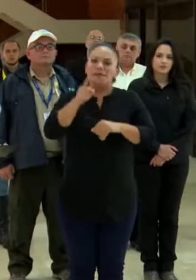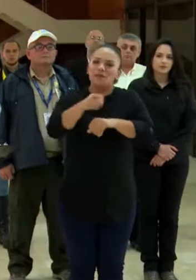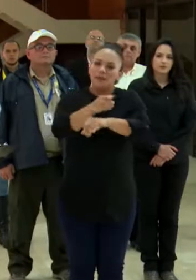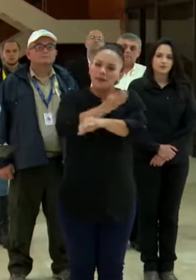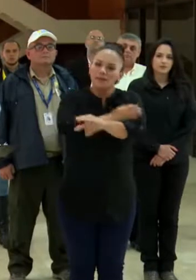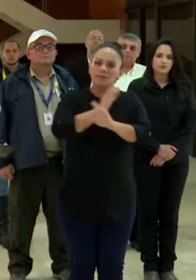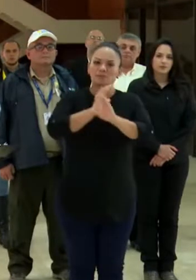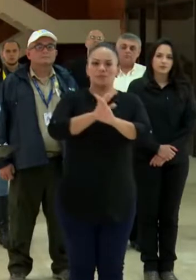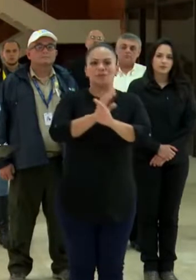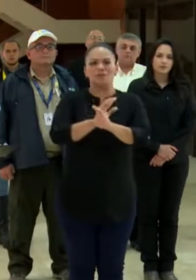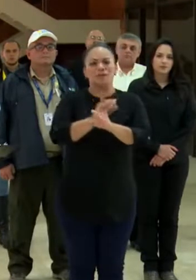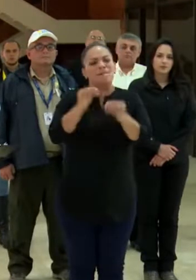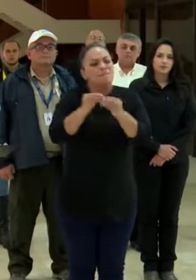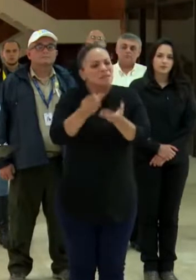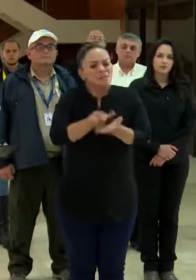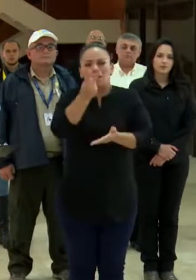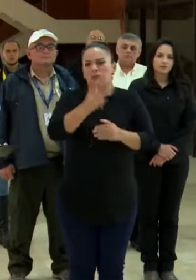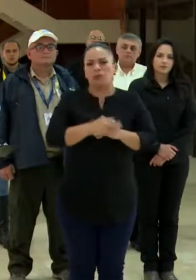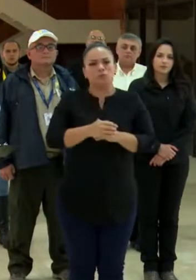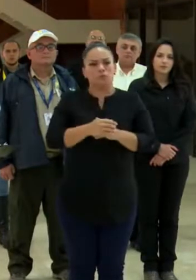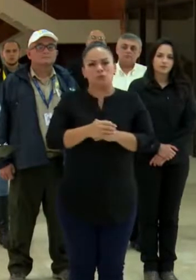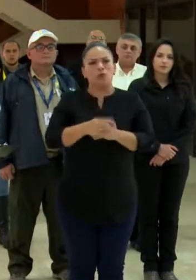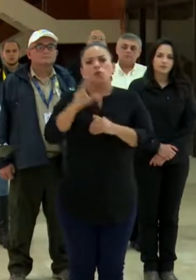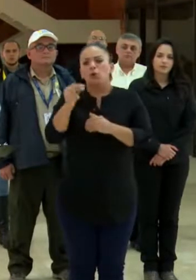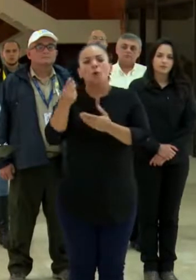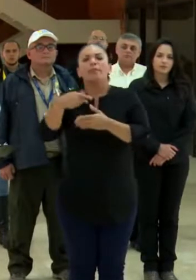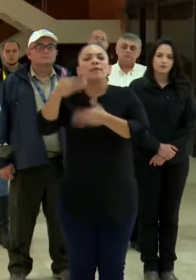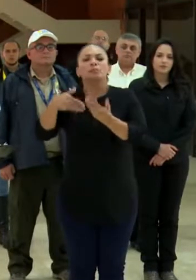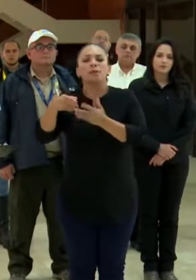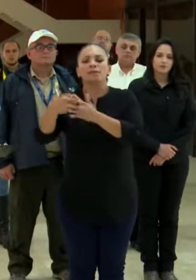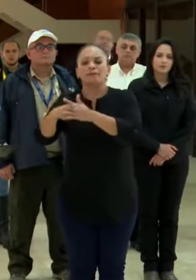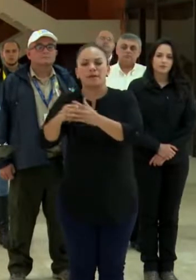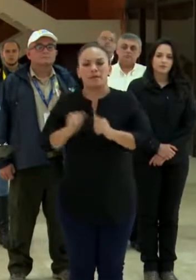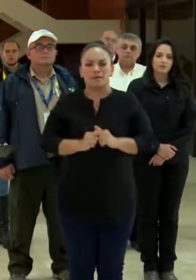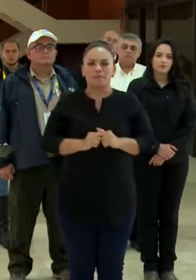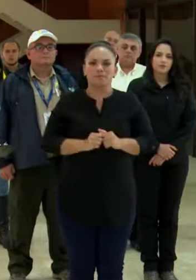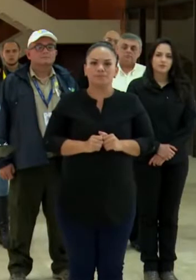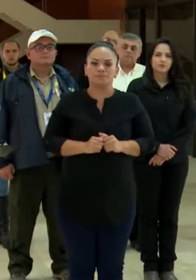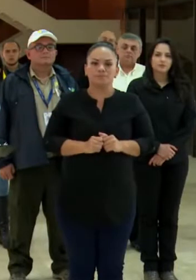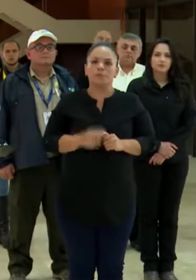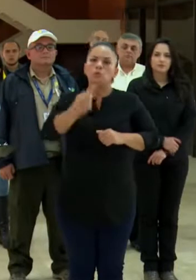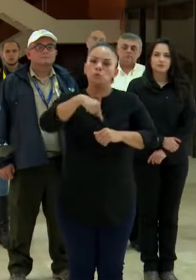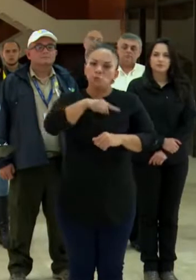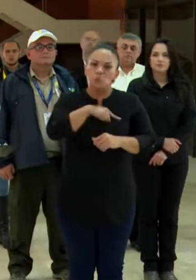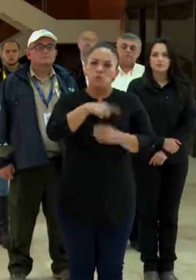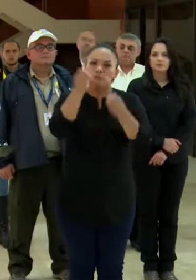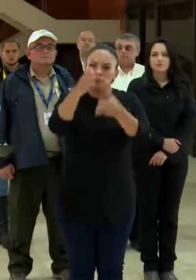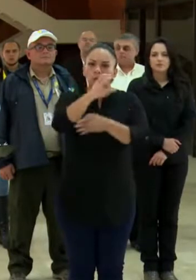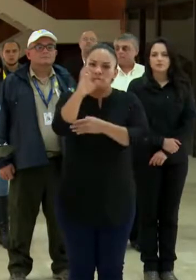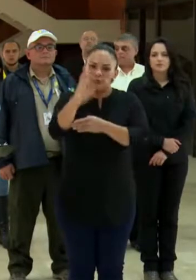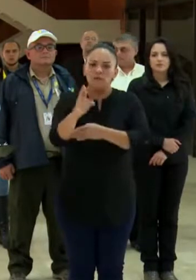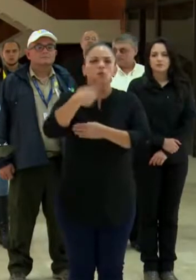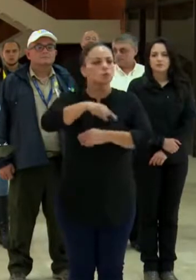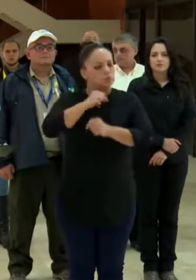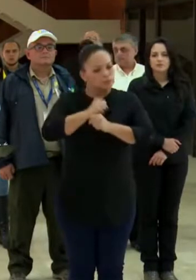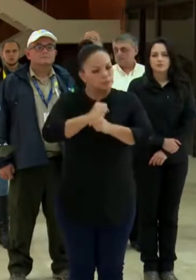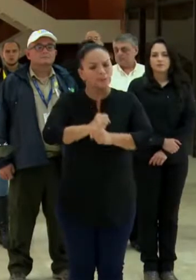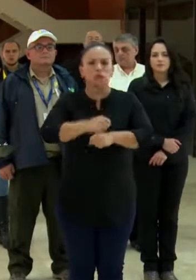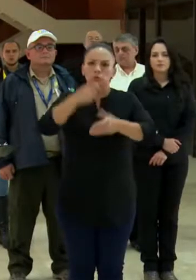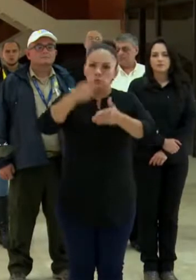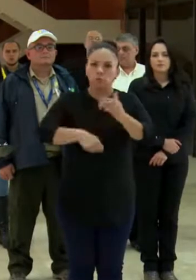prevención vale más que 1 kilo de cura. Así estamos, Costa Rica, trabajando muy duro. Tuvimos una